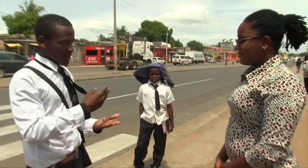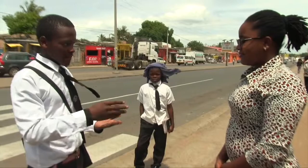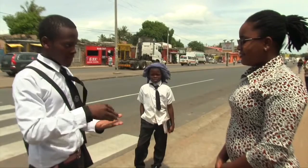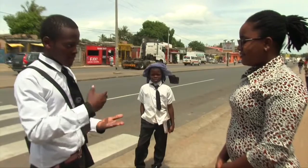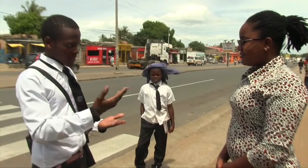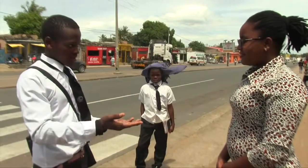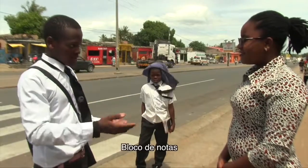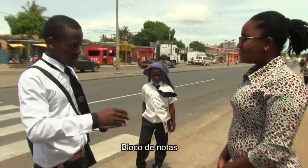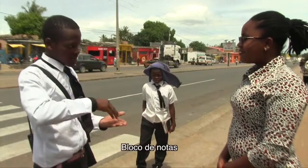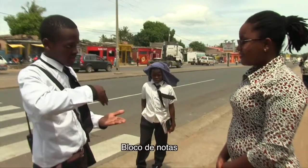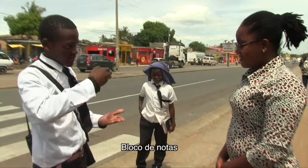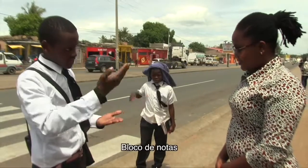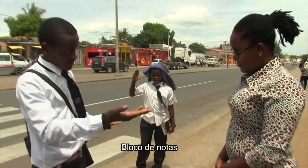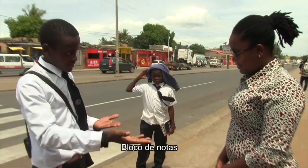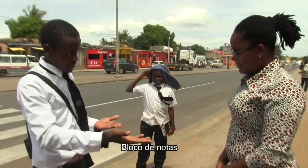Bloco de notas